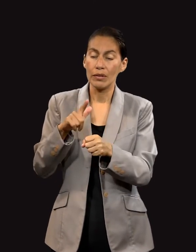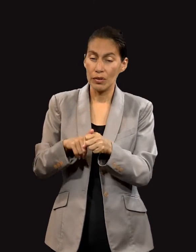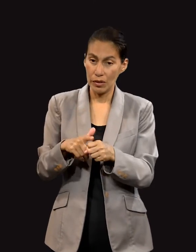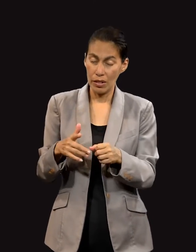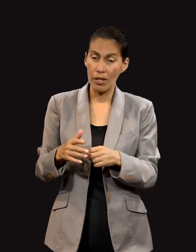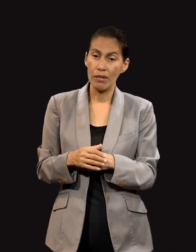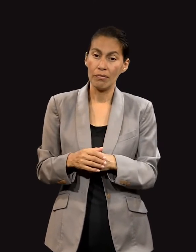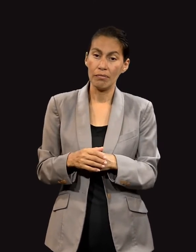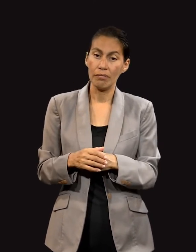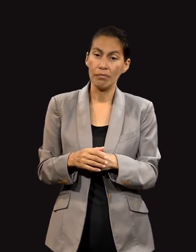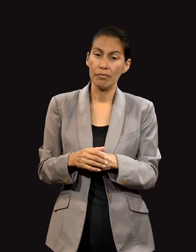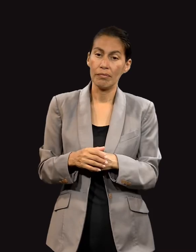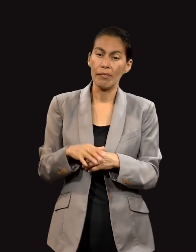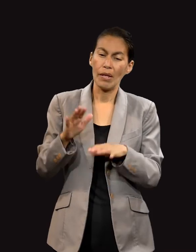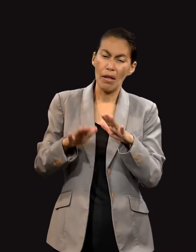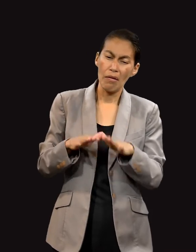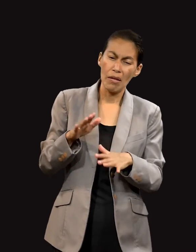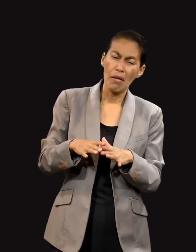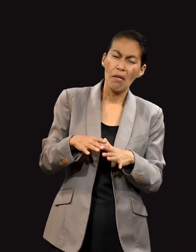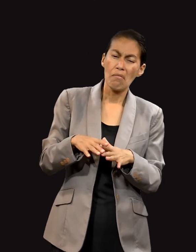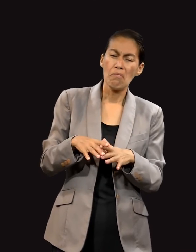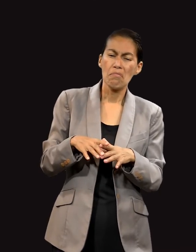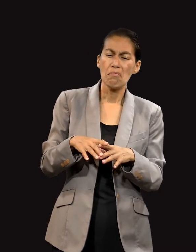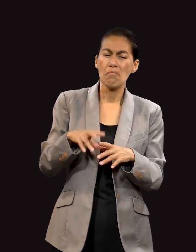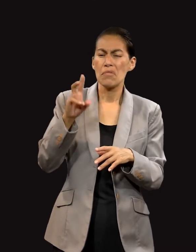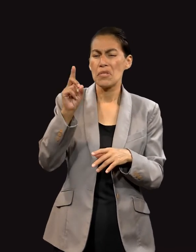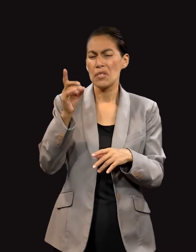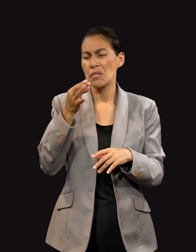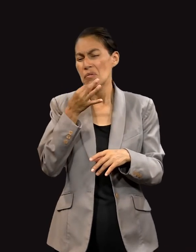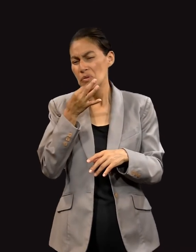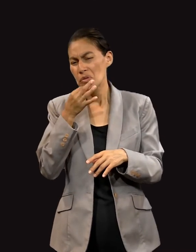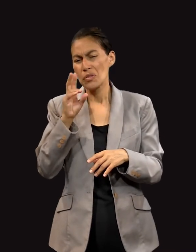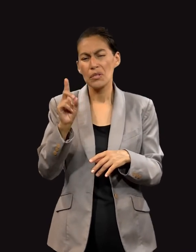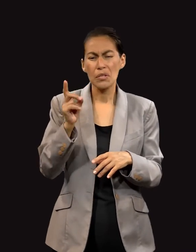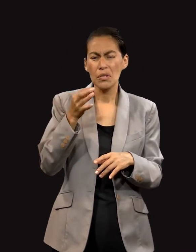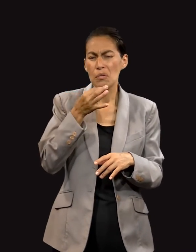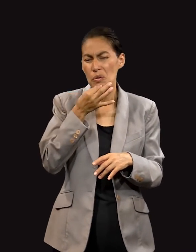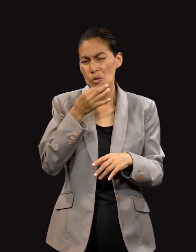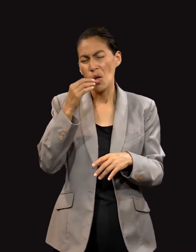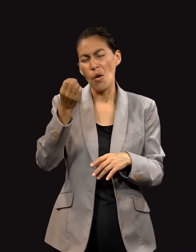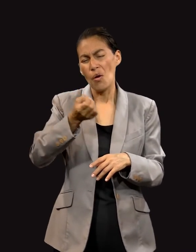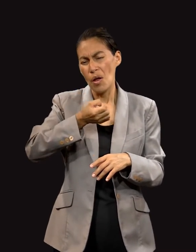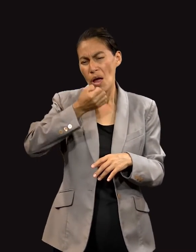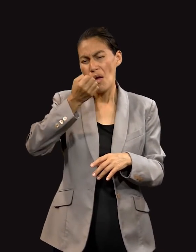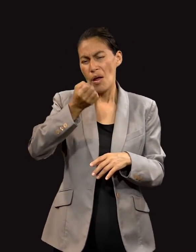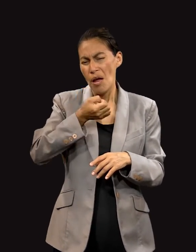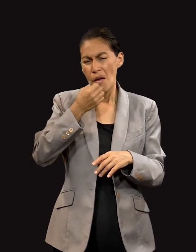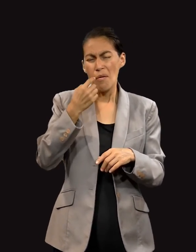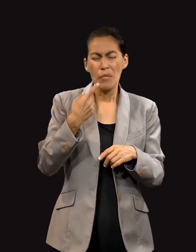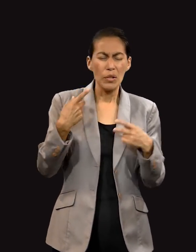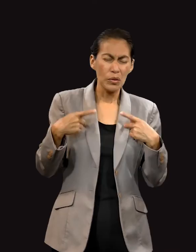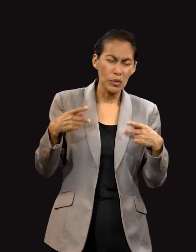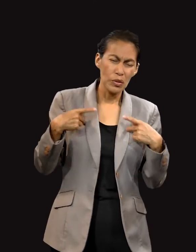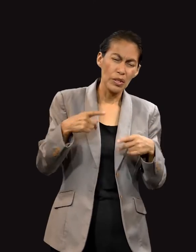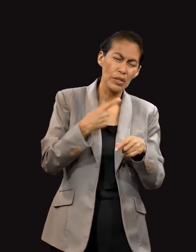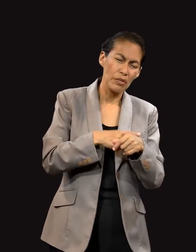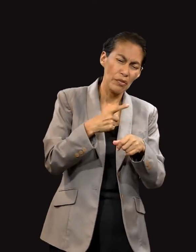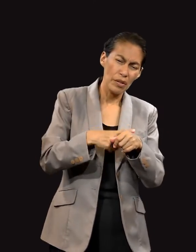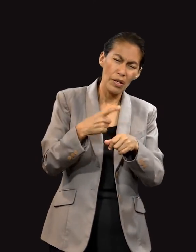a veces cada media hora, estábamos orando por muchos enfermos, por la familia,